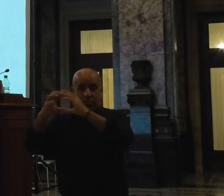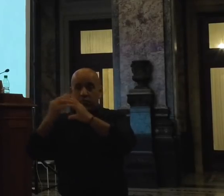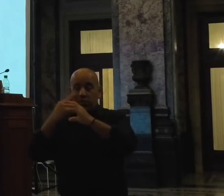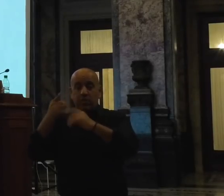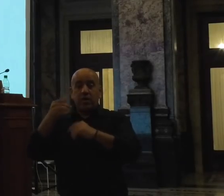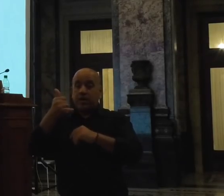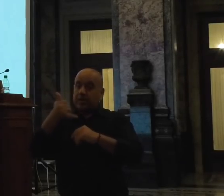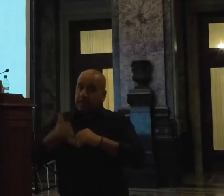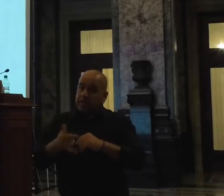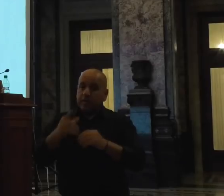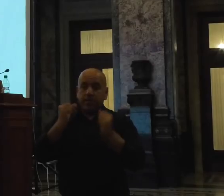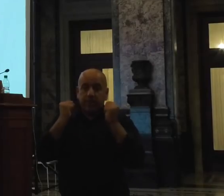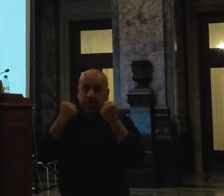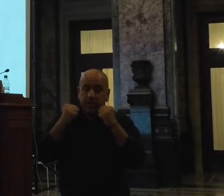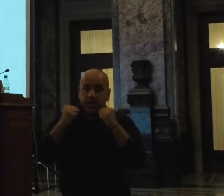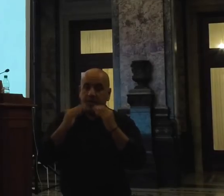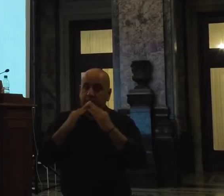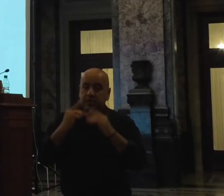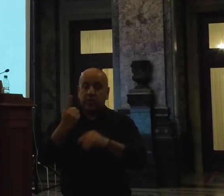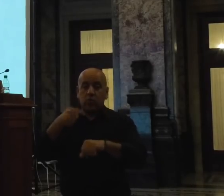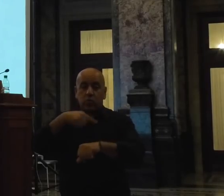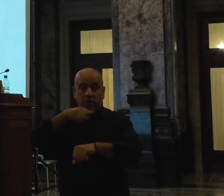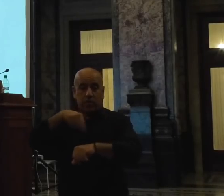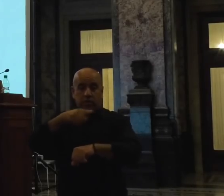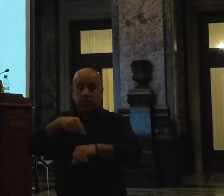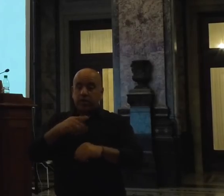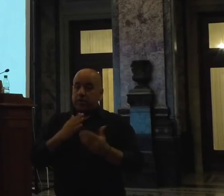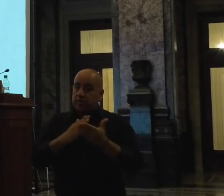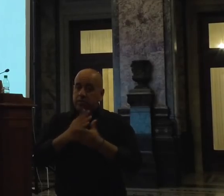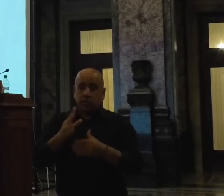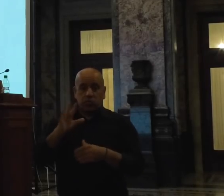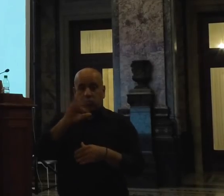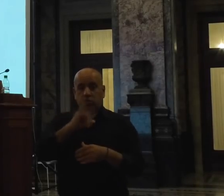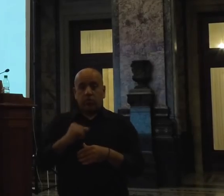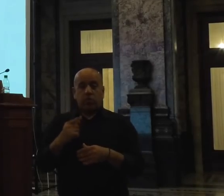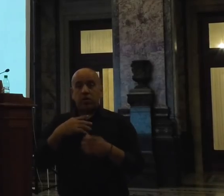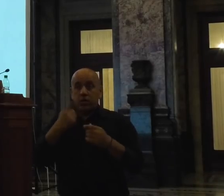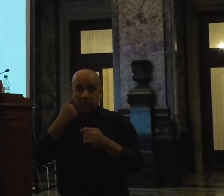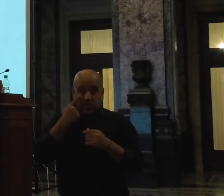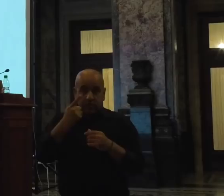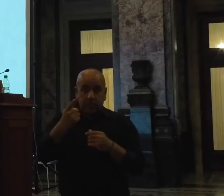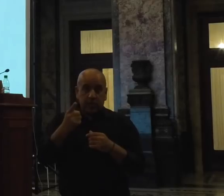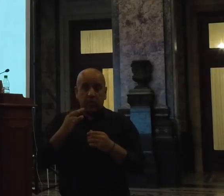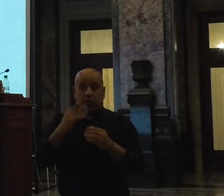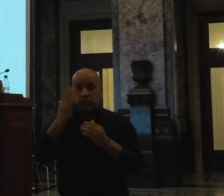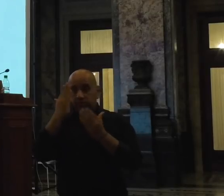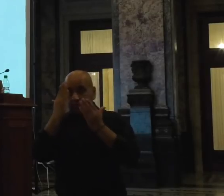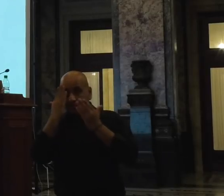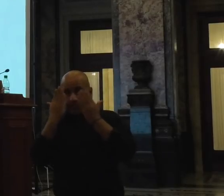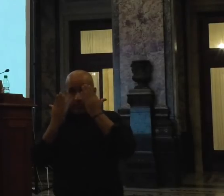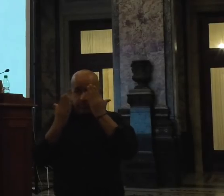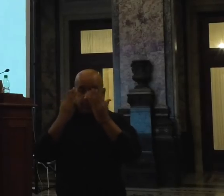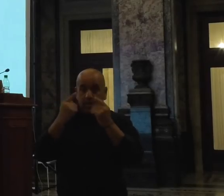diaria, recuperan la función y cuando se estima cómo está la visión en la área vecina, resulta